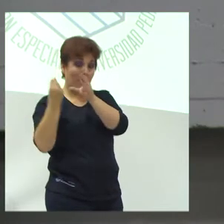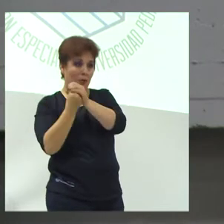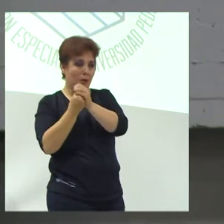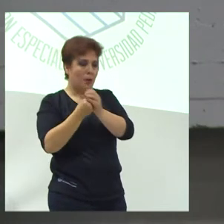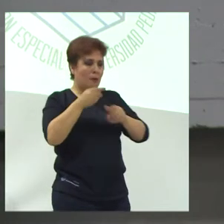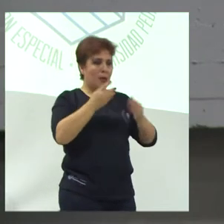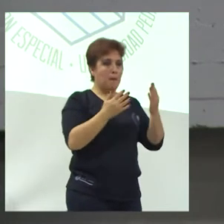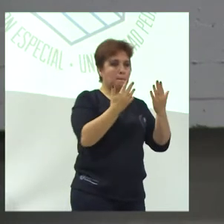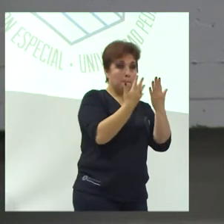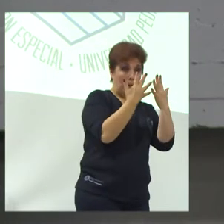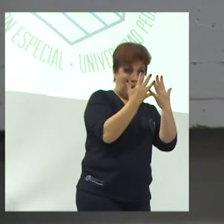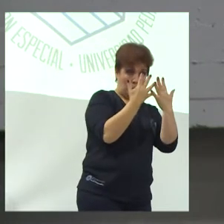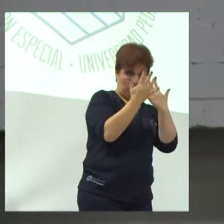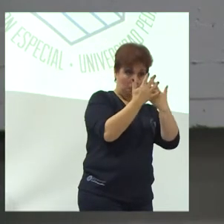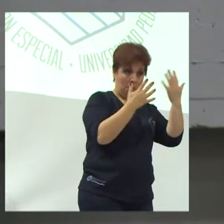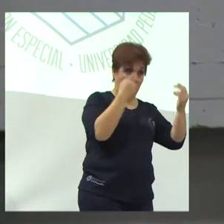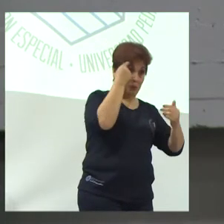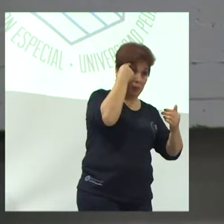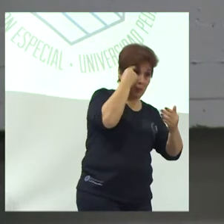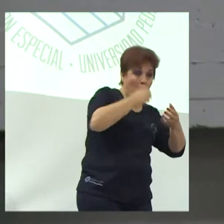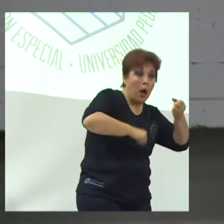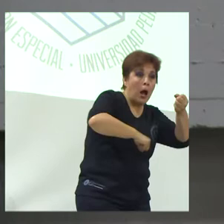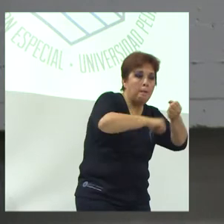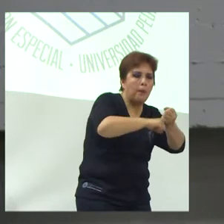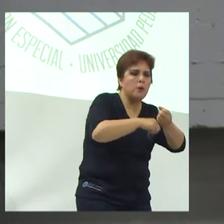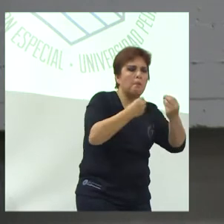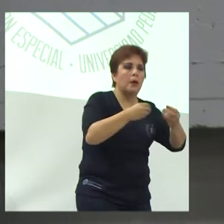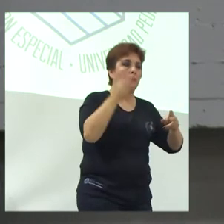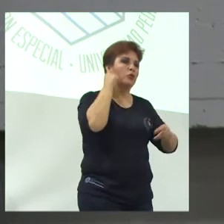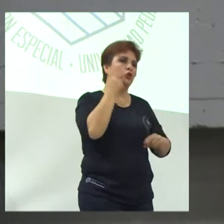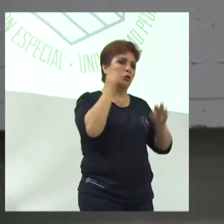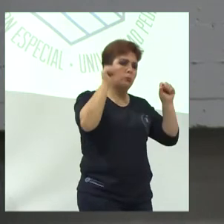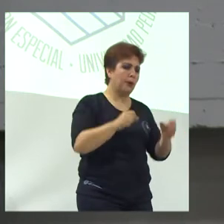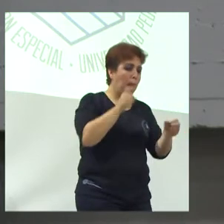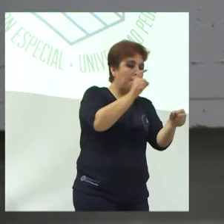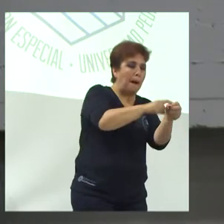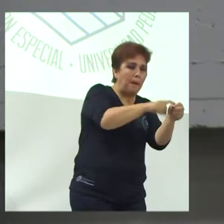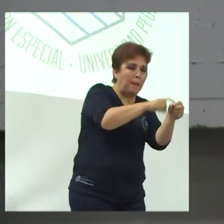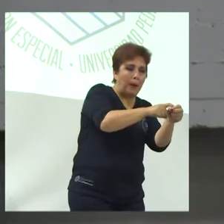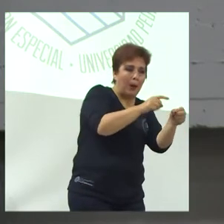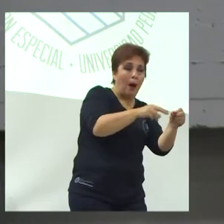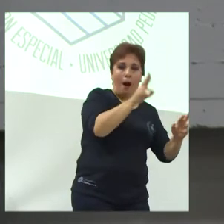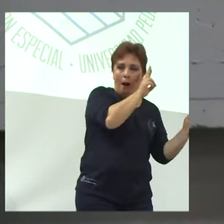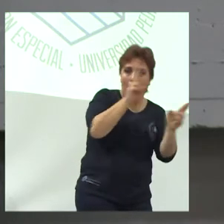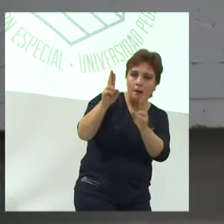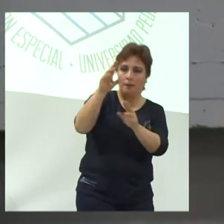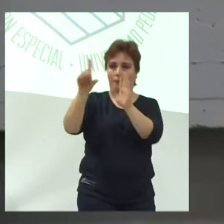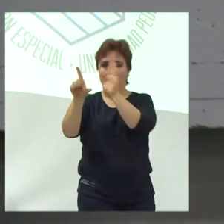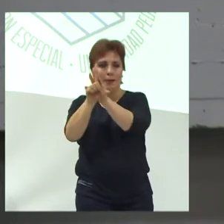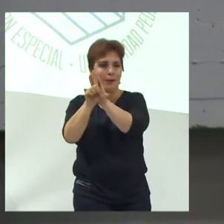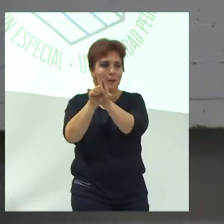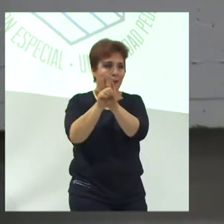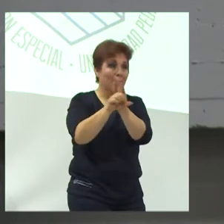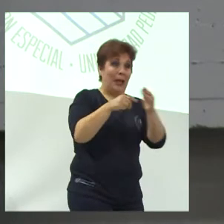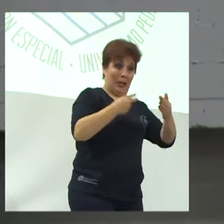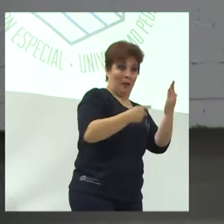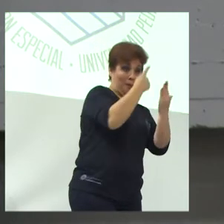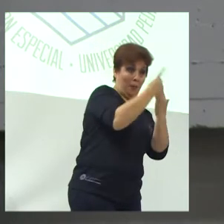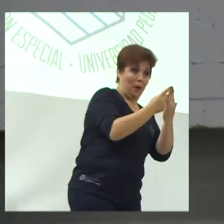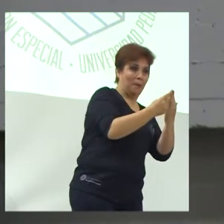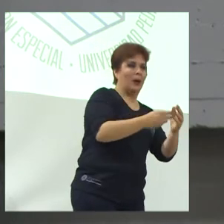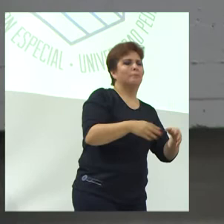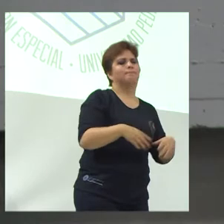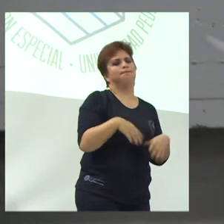constituye en un destacado escenario de práctica de investigación y contribuye de manera representativa